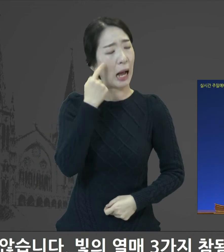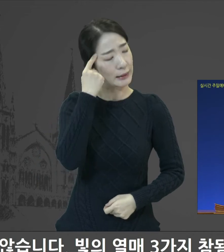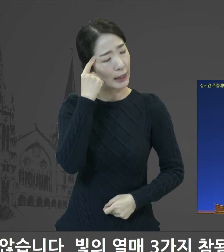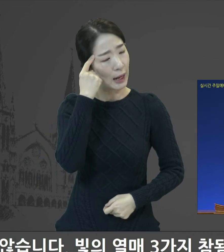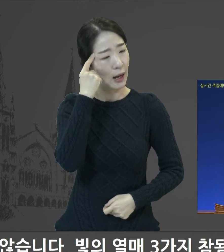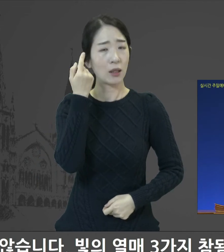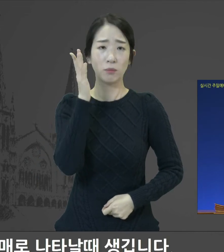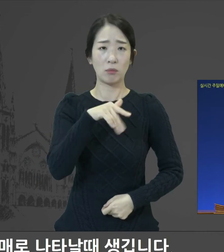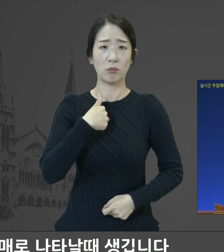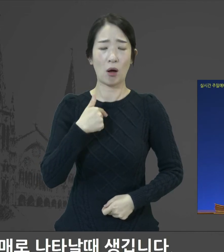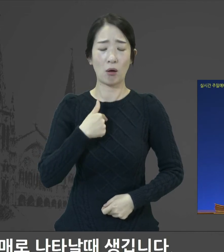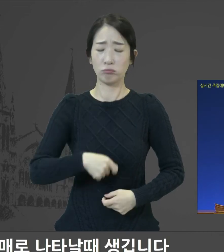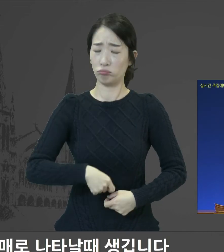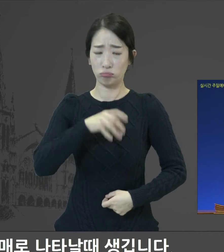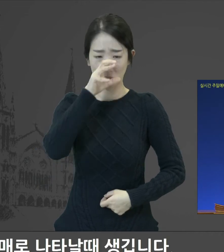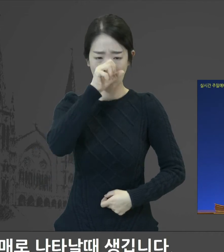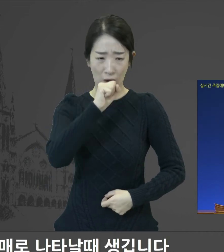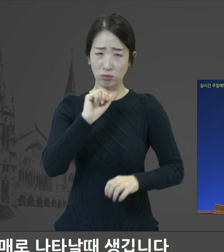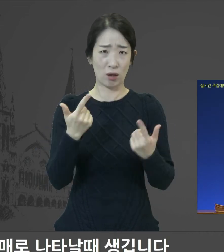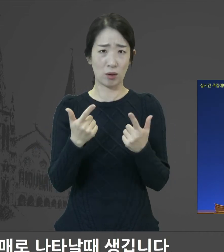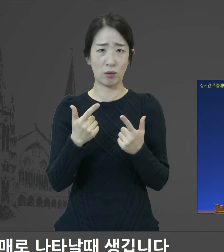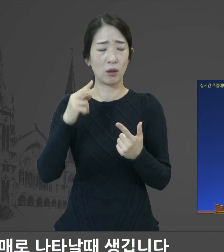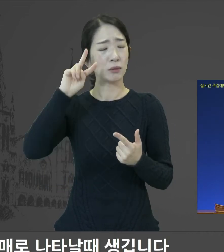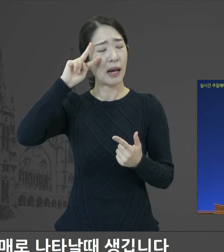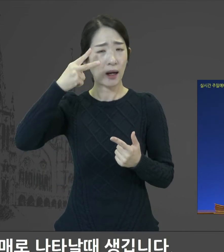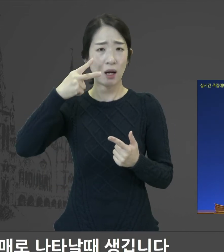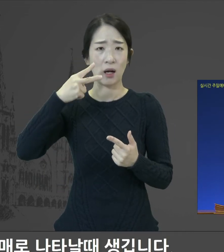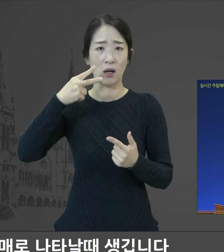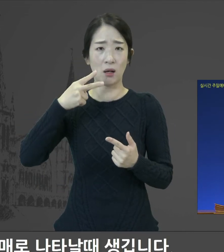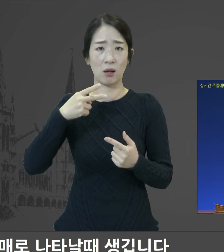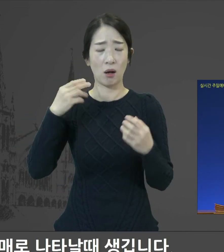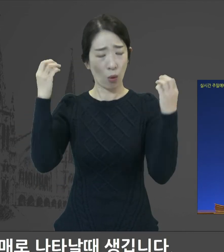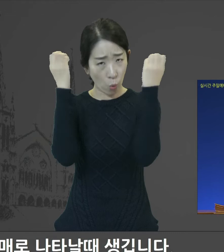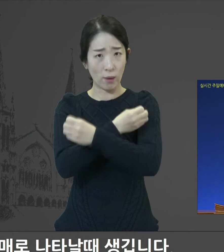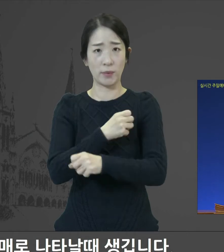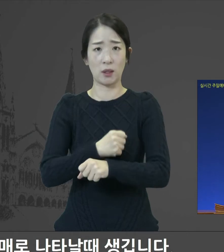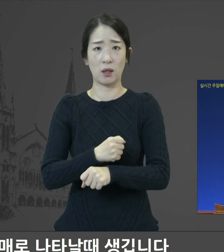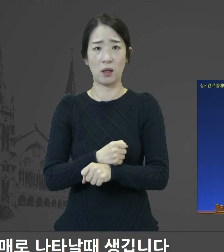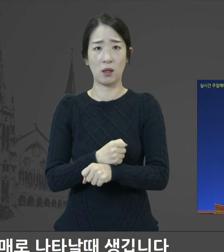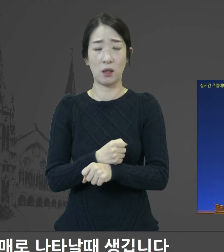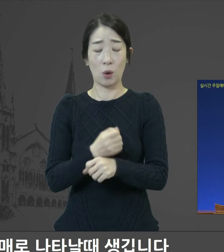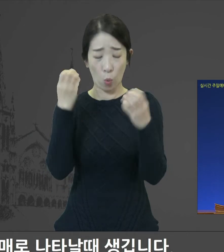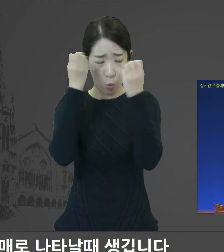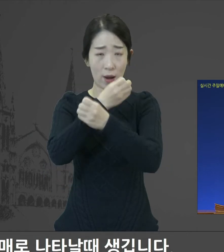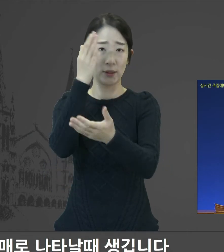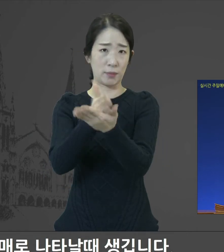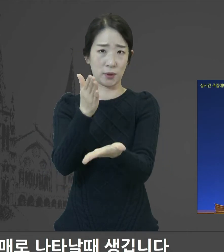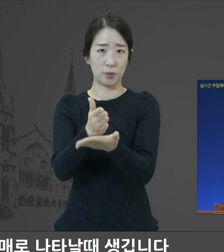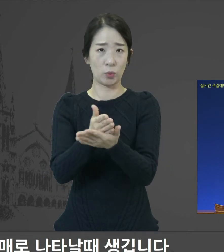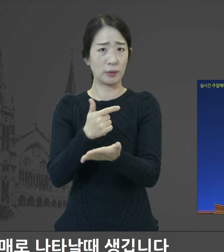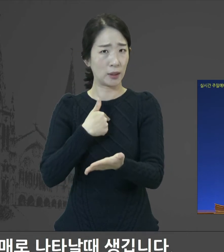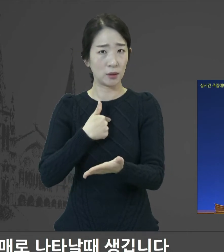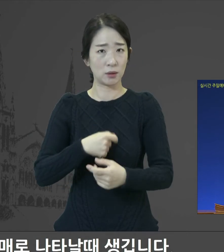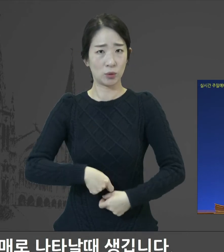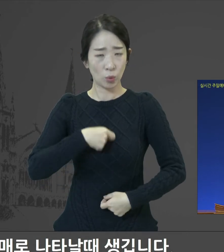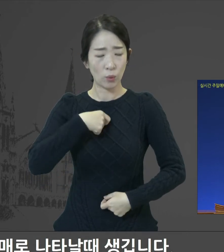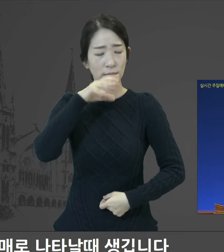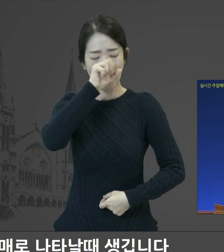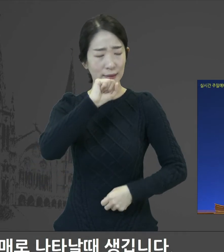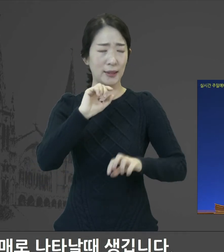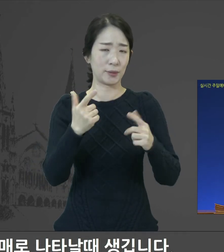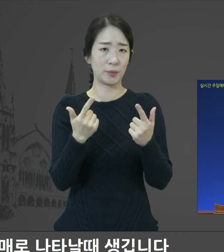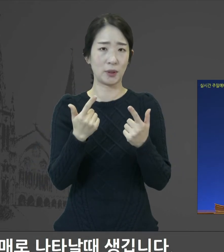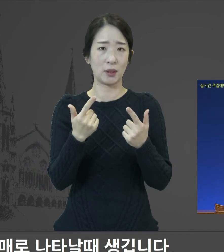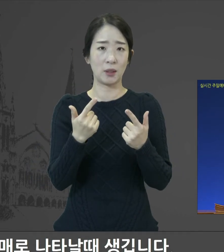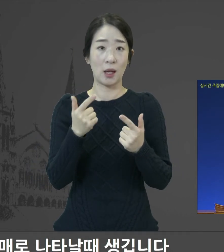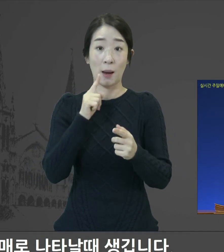않습니다. 그래서 스스로 착각하지 말라는 겁니다. 빛의 책망을 받아야 되는 것이죠. 말씀이 우리를 책망합니다.